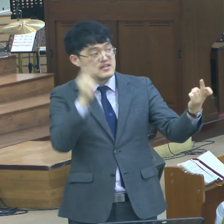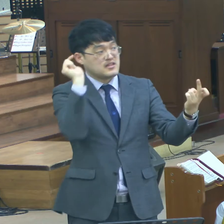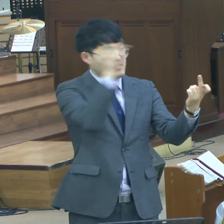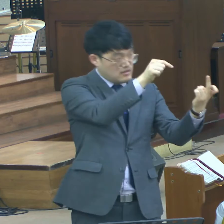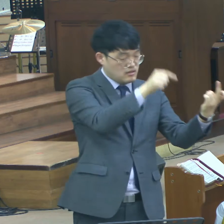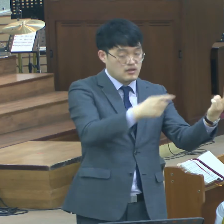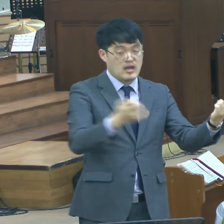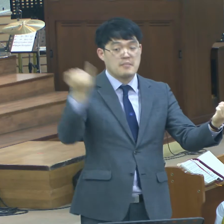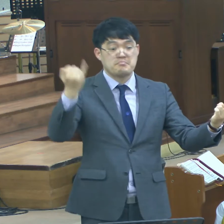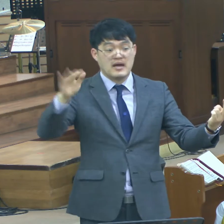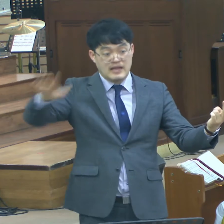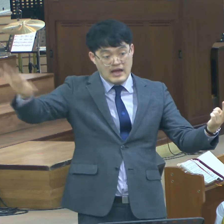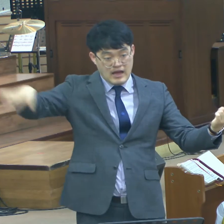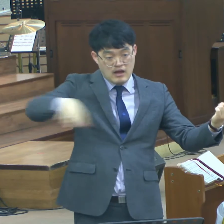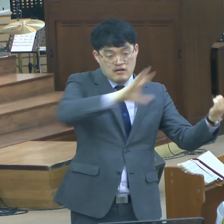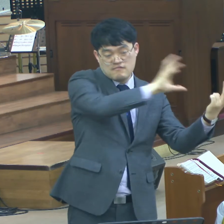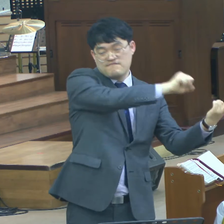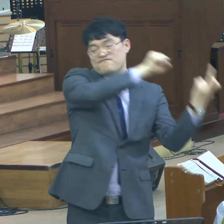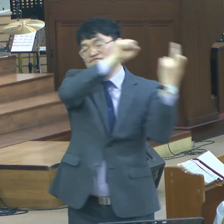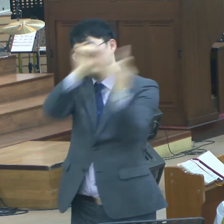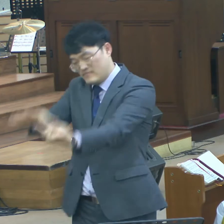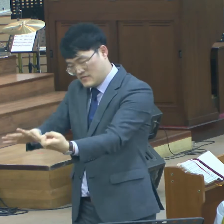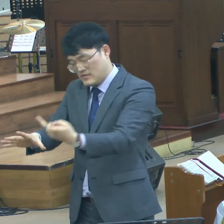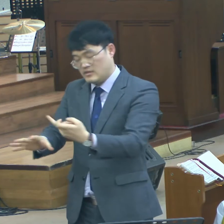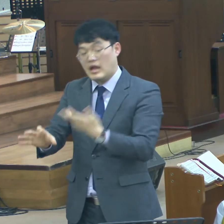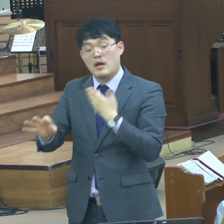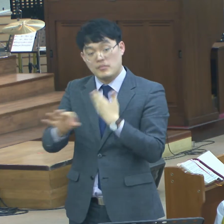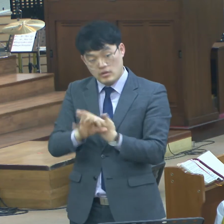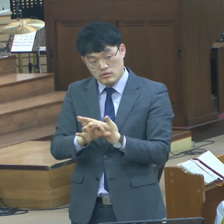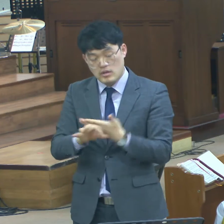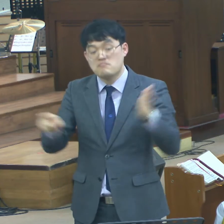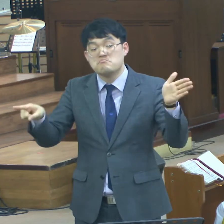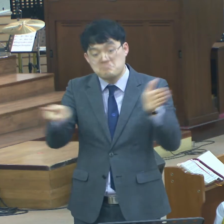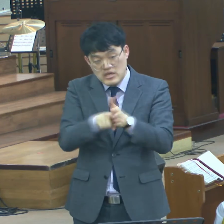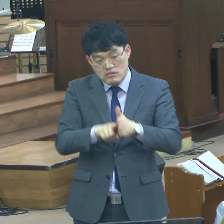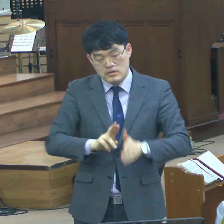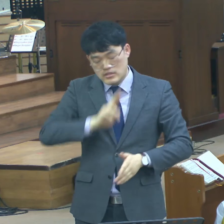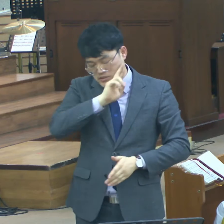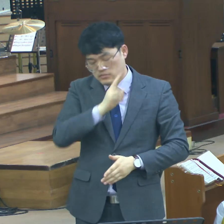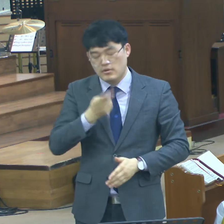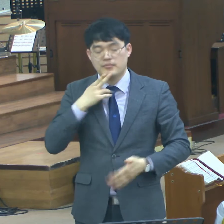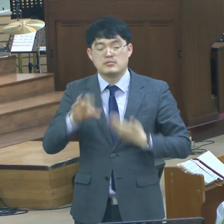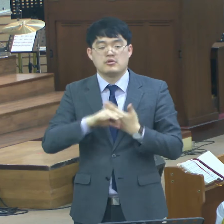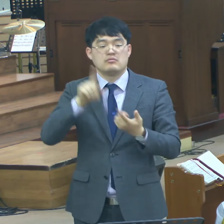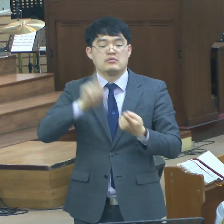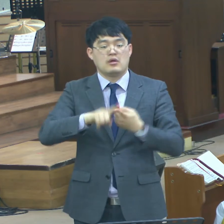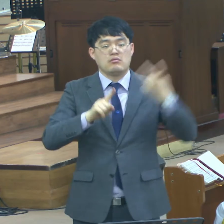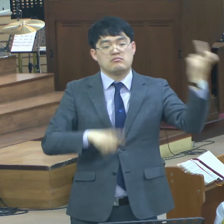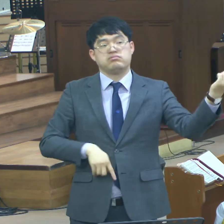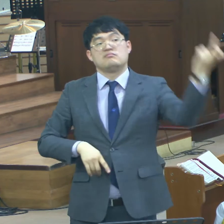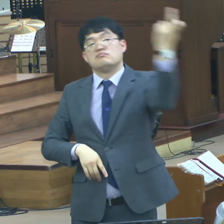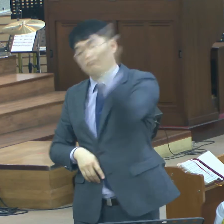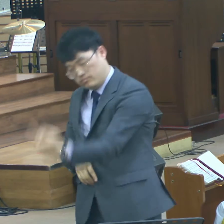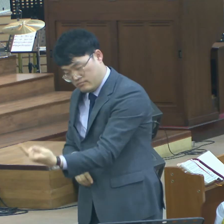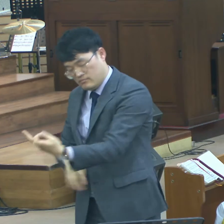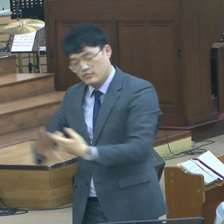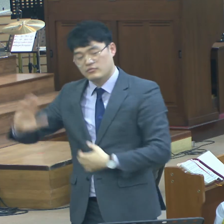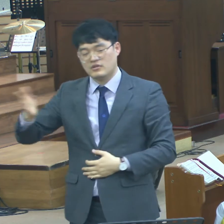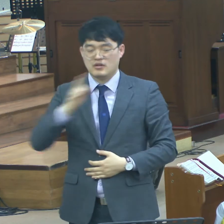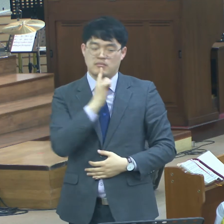그 말하는 것이 이루어질 줄을 믿고 마음에 의심하지 않으면 그대로 되리라.